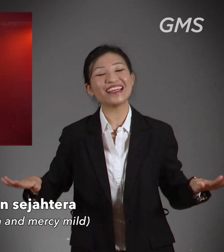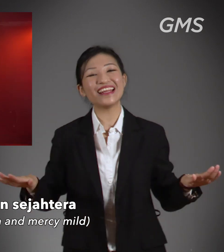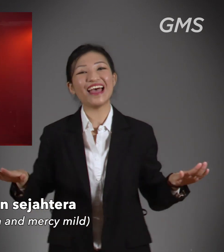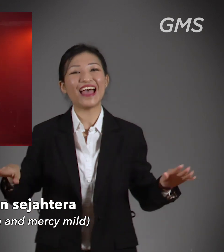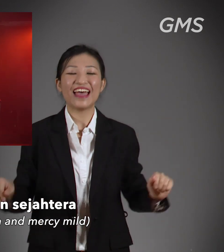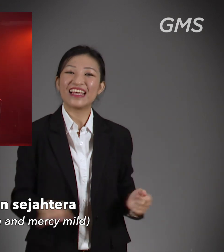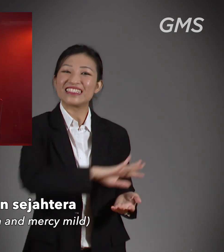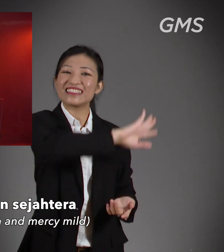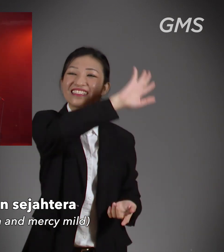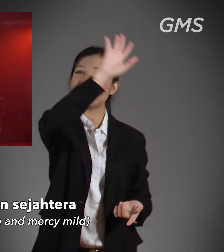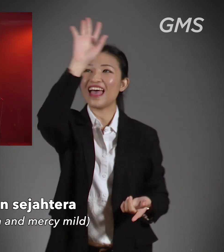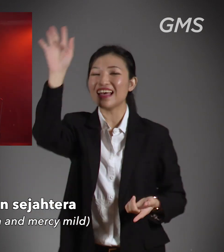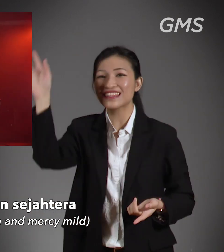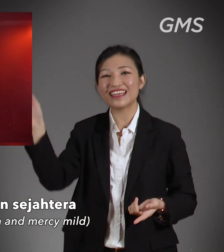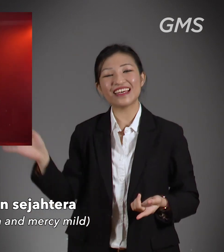damai dan